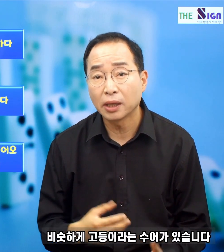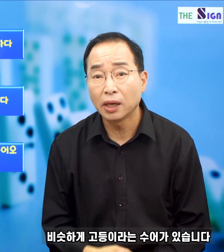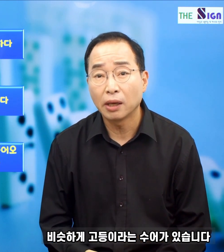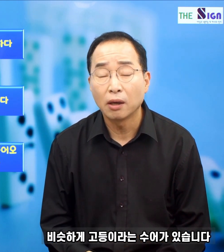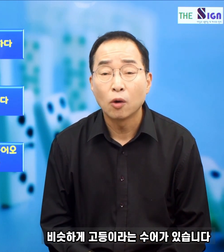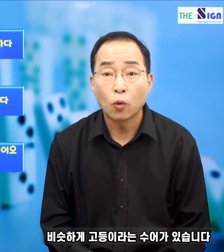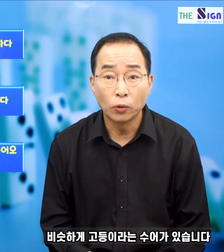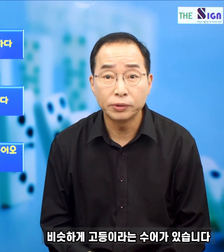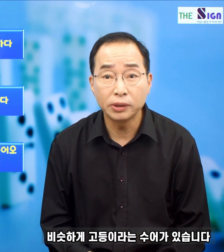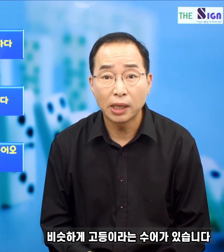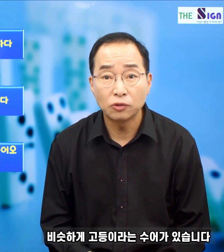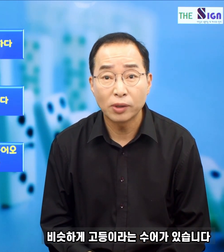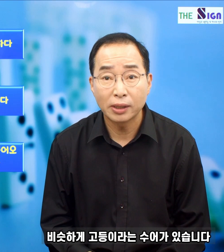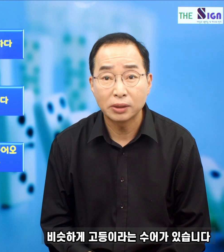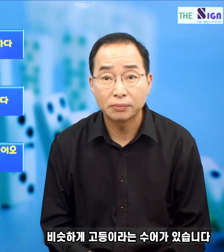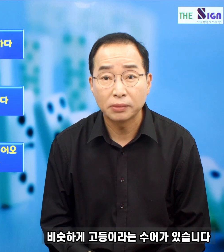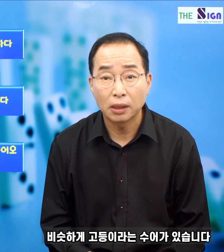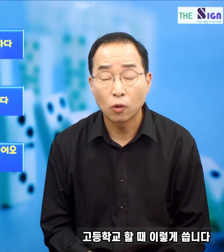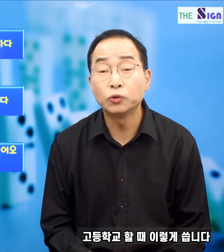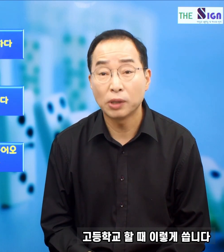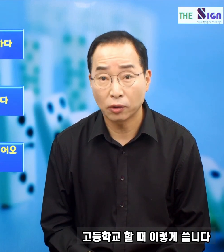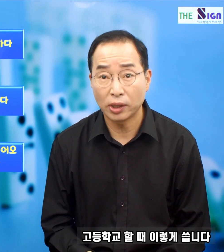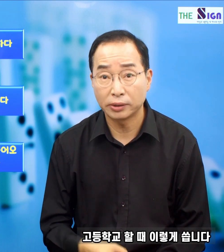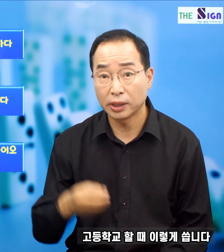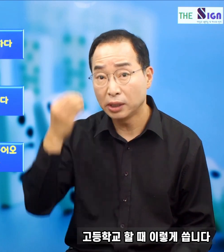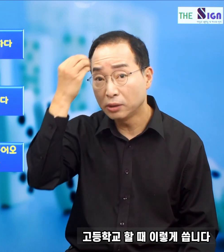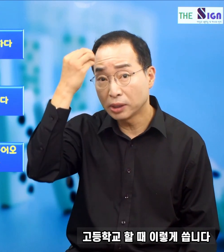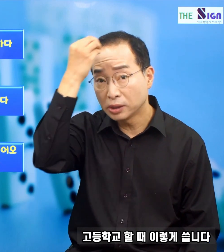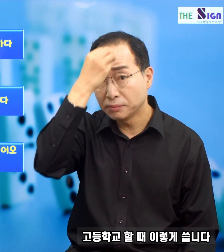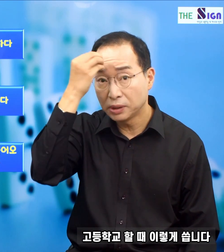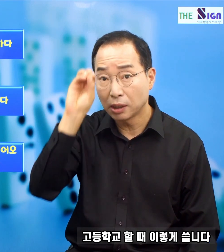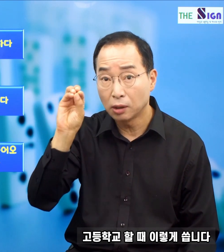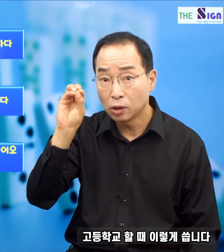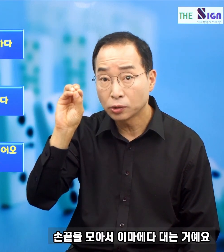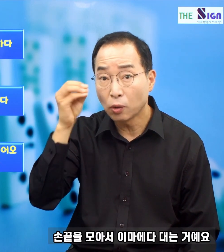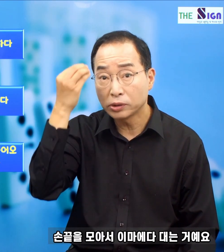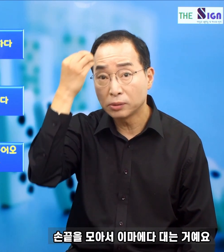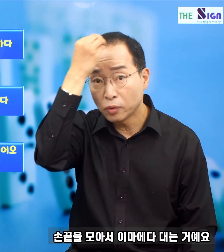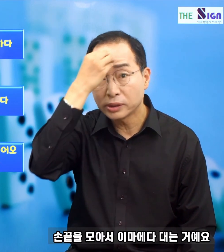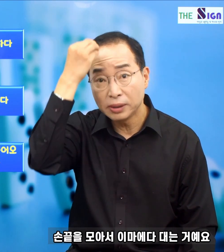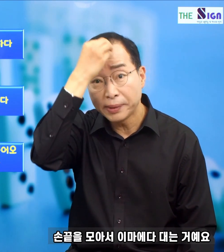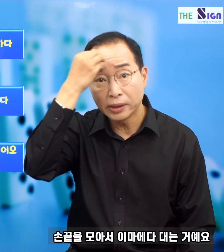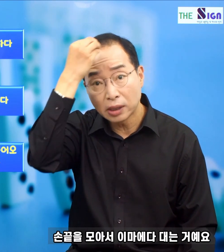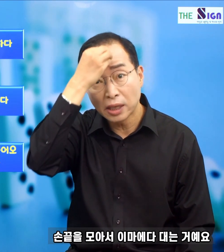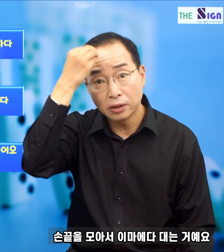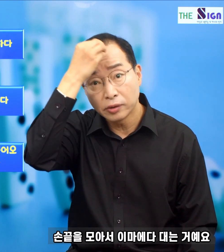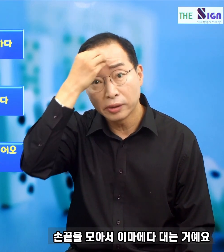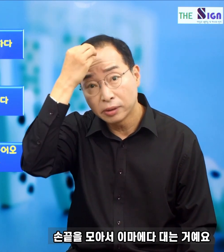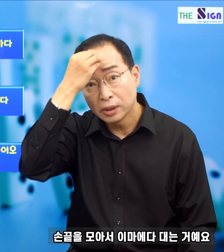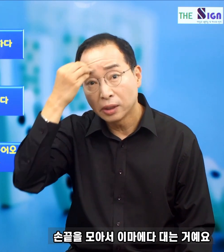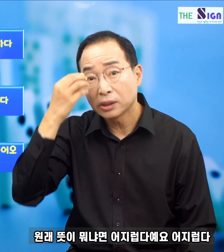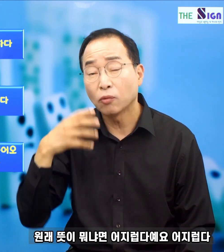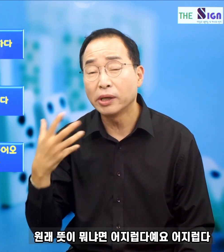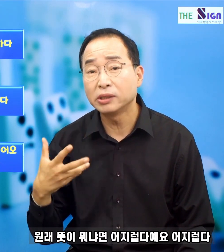비슷하게 고등이라는 수화가 있습니다. 고등학교 할 때 이렇게 씁니다. 손끝을 모아서 이마에다 대는 거예요. 자, 원래 뜻이